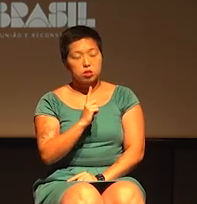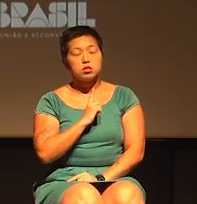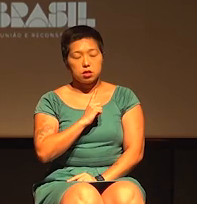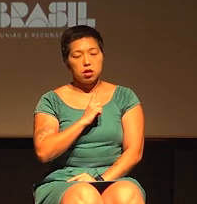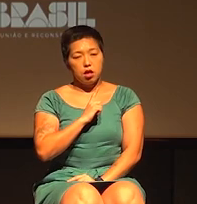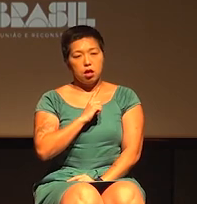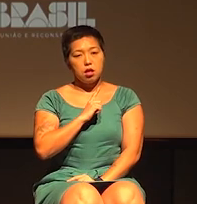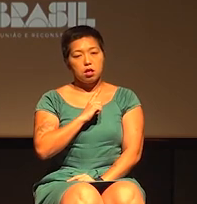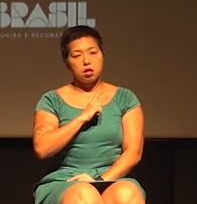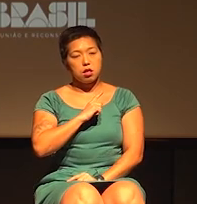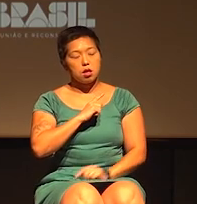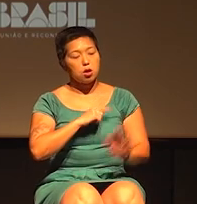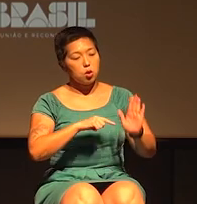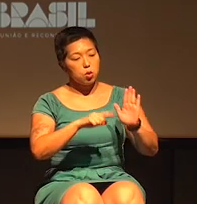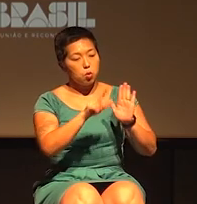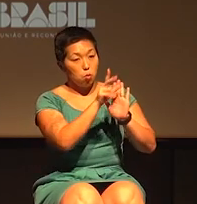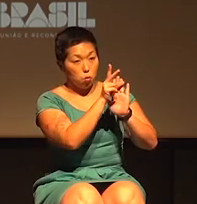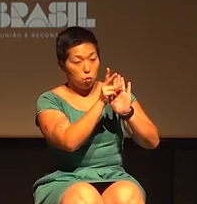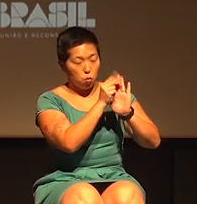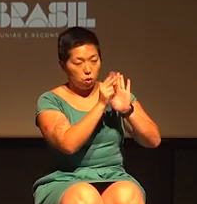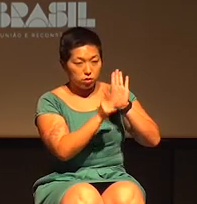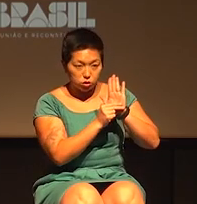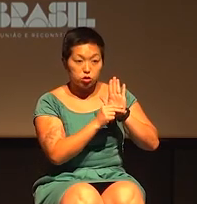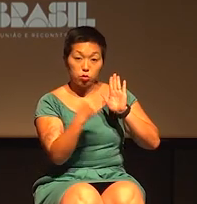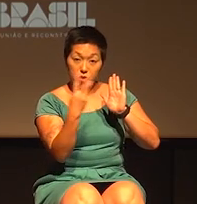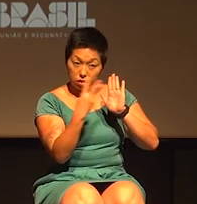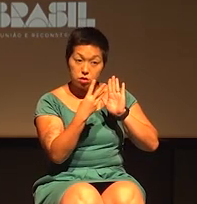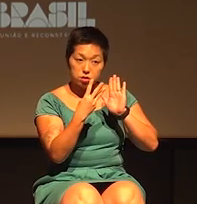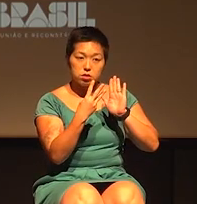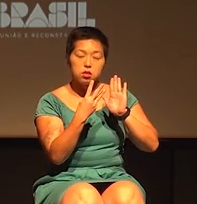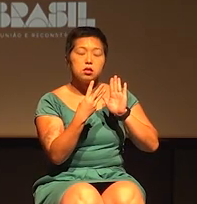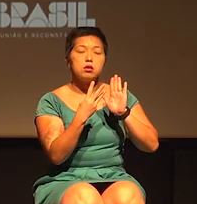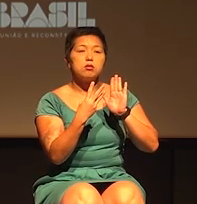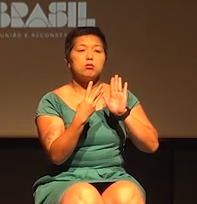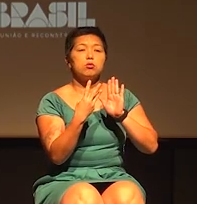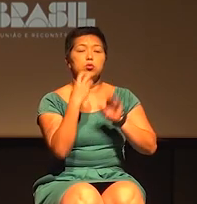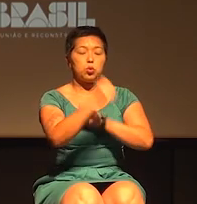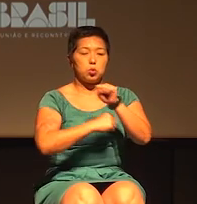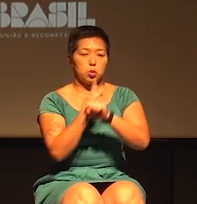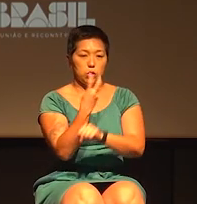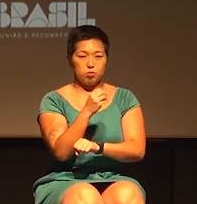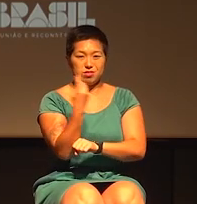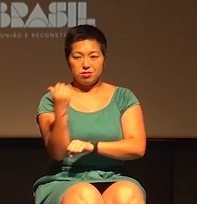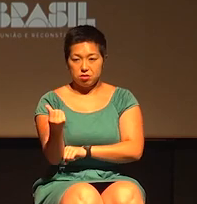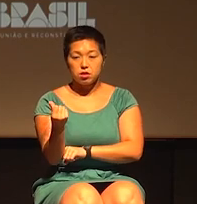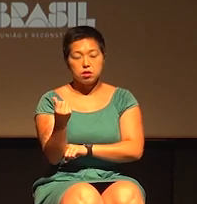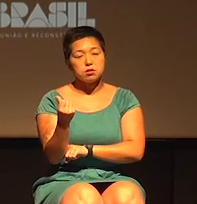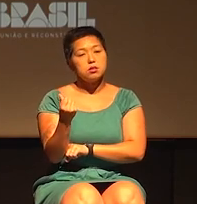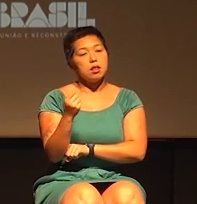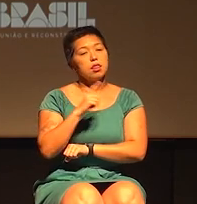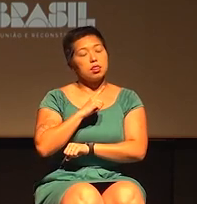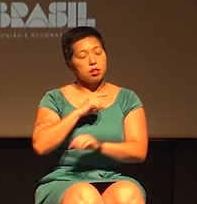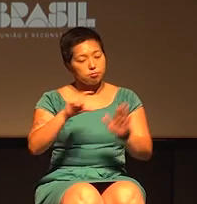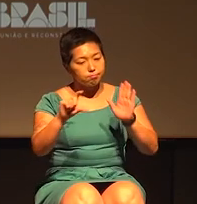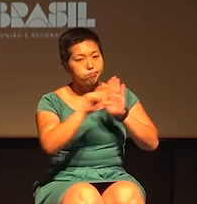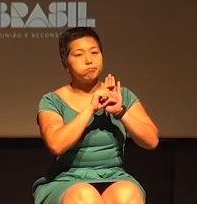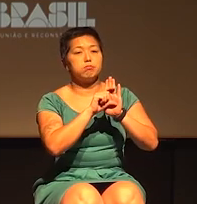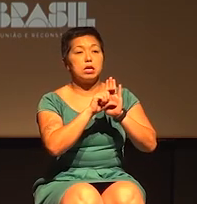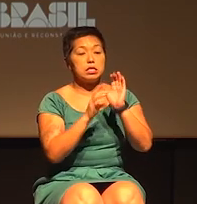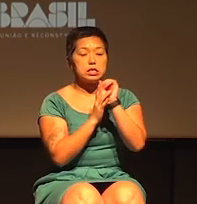Artigo terceiro da lei 11346 de 2006 que estabelece a segurança alimentar e